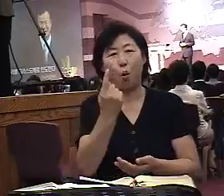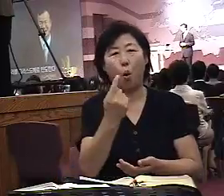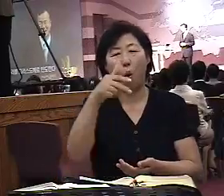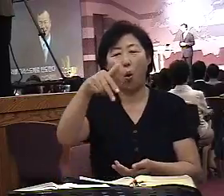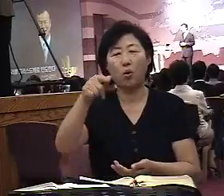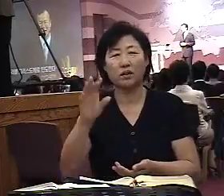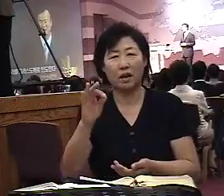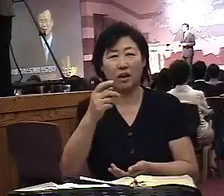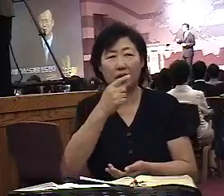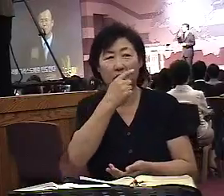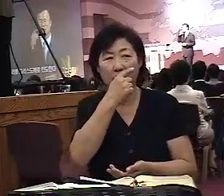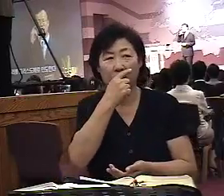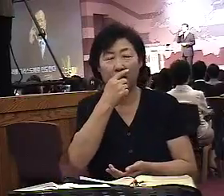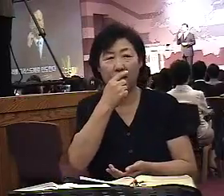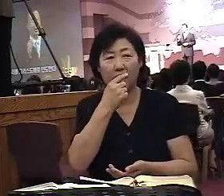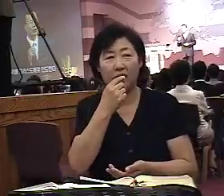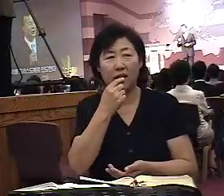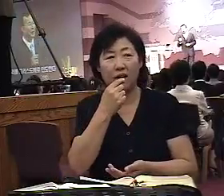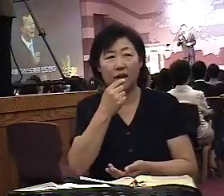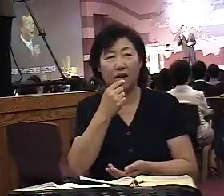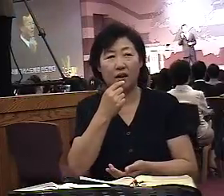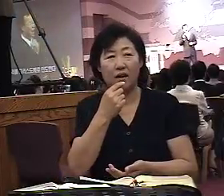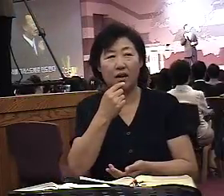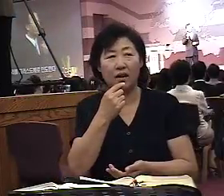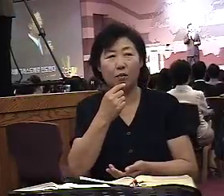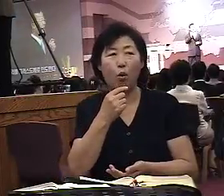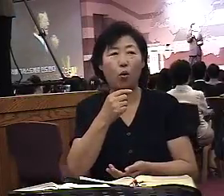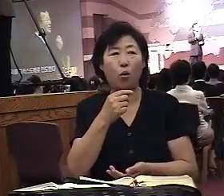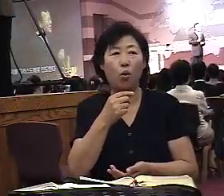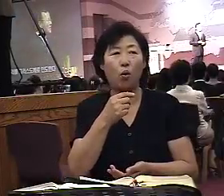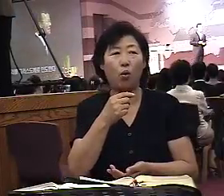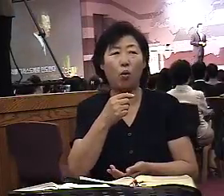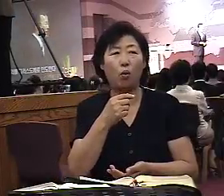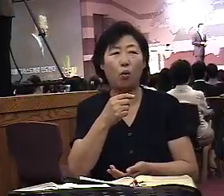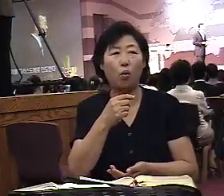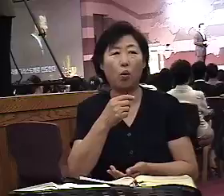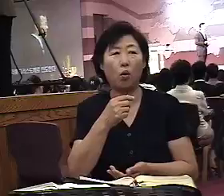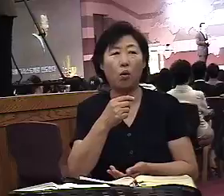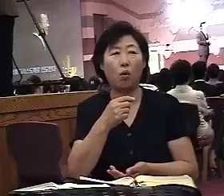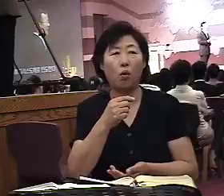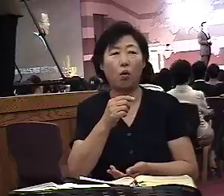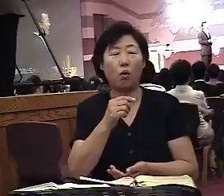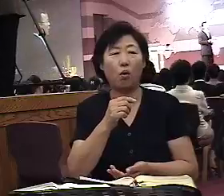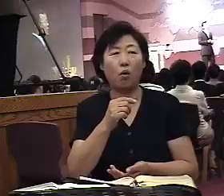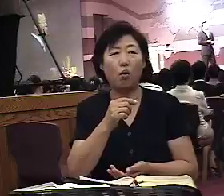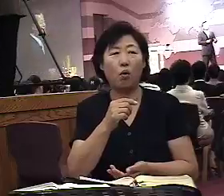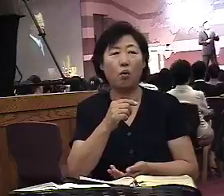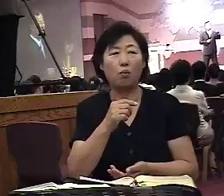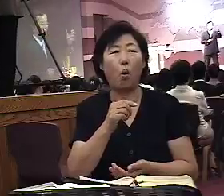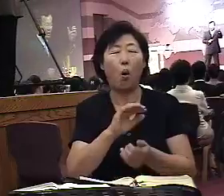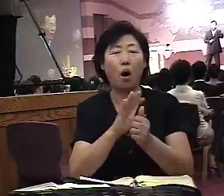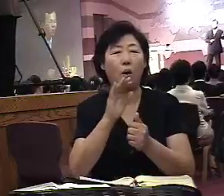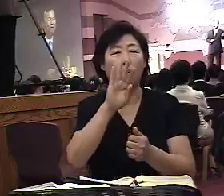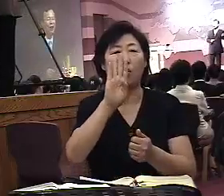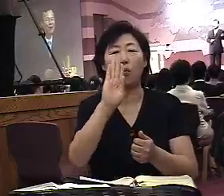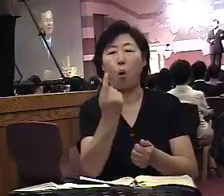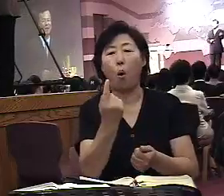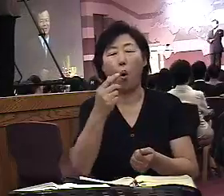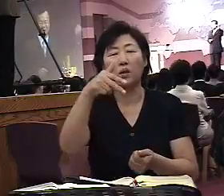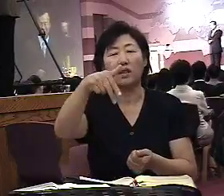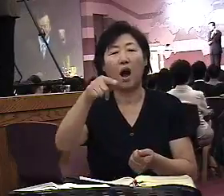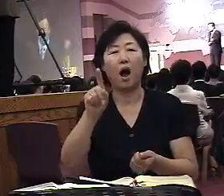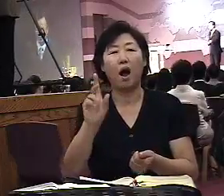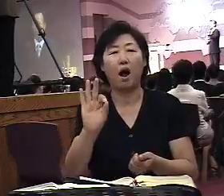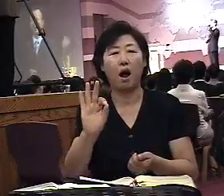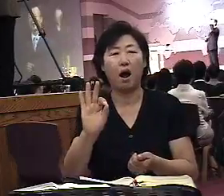못합니다. 한때 율법주의자였던 바울의 간증 기억하십니까? 바울이 율법을 그렇게